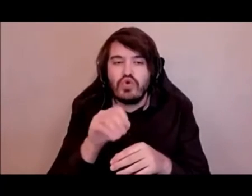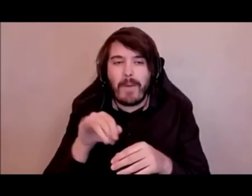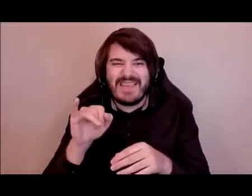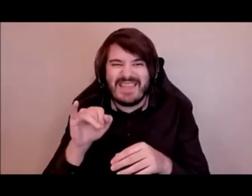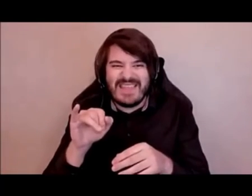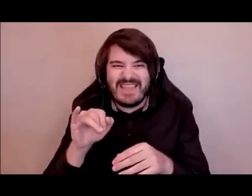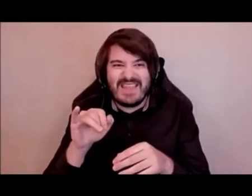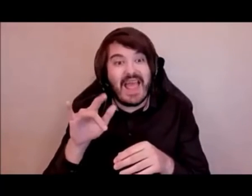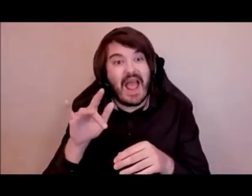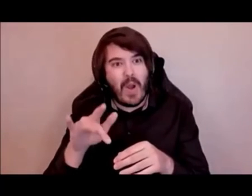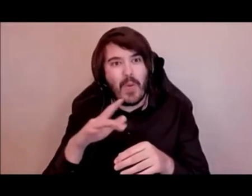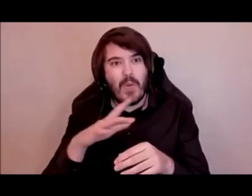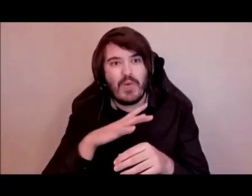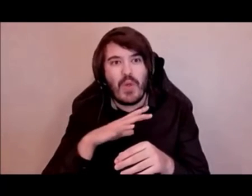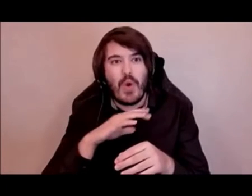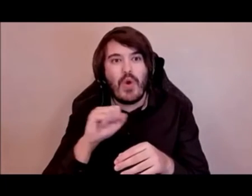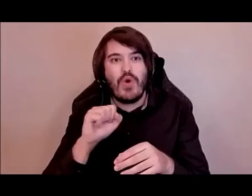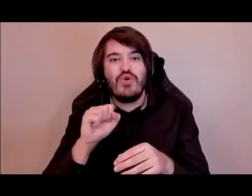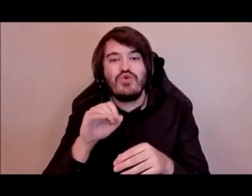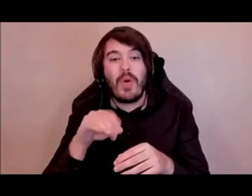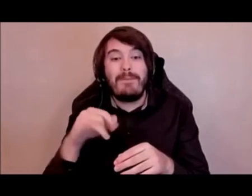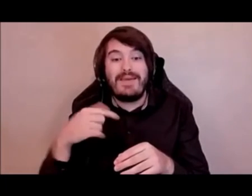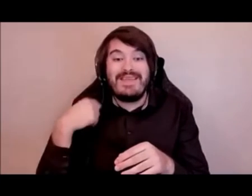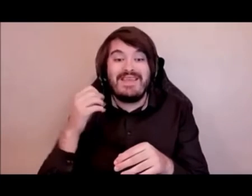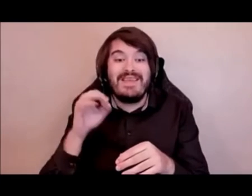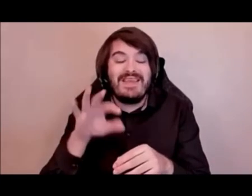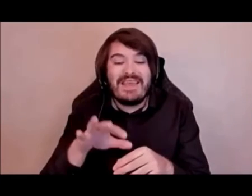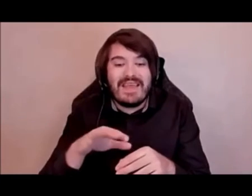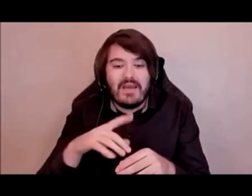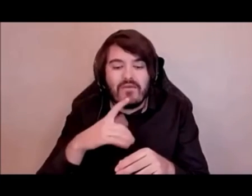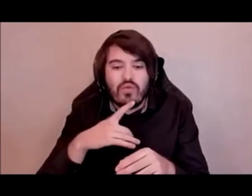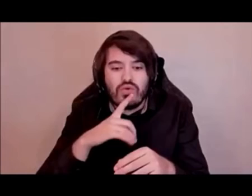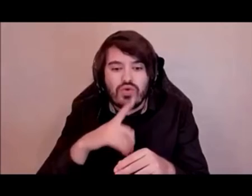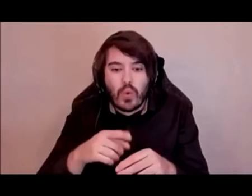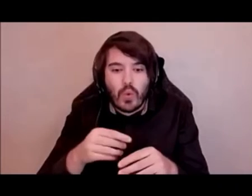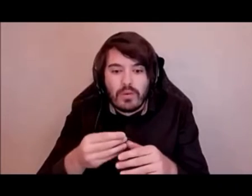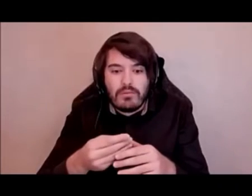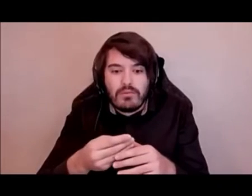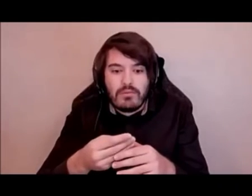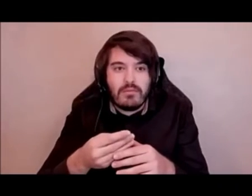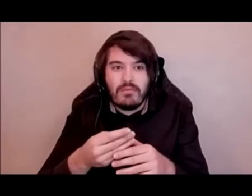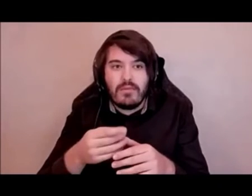encore parce qu'il y a certains petits semis qu'on a partis dernièrement. Donc, on veut s'assurer que